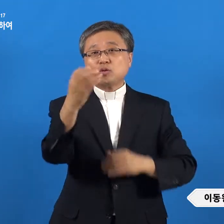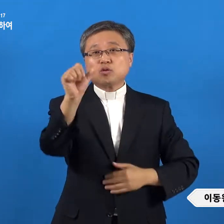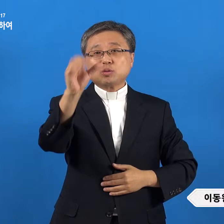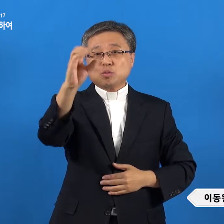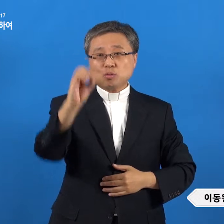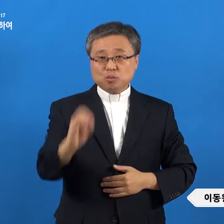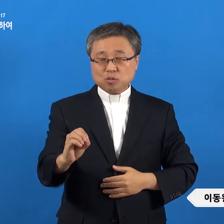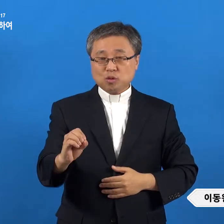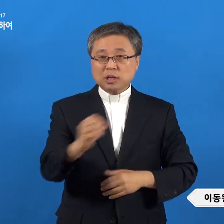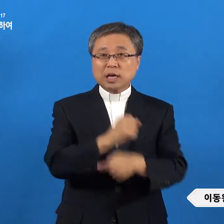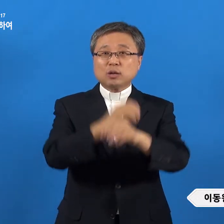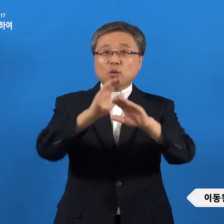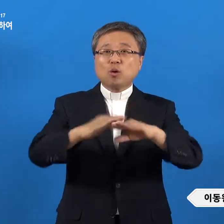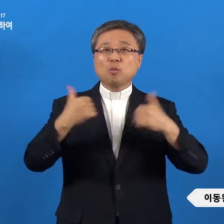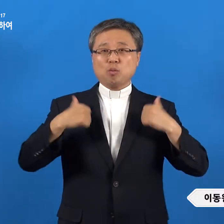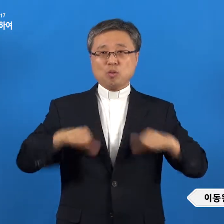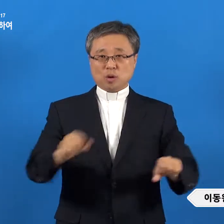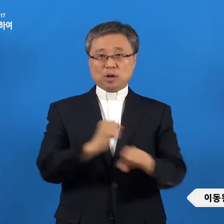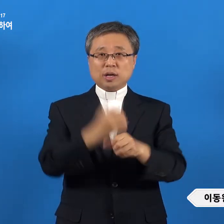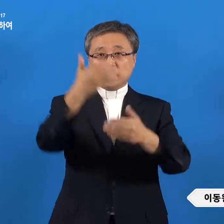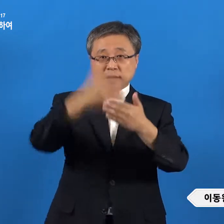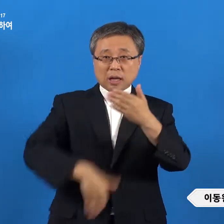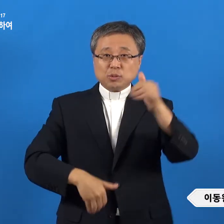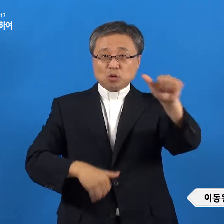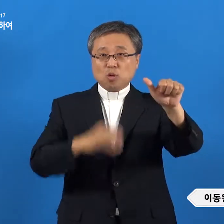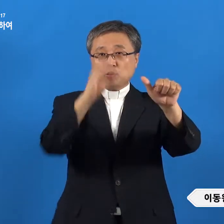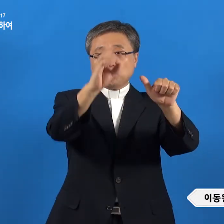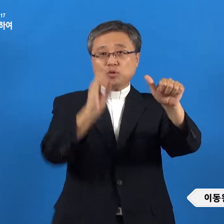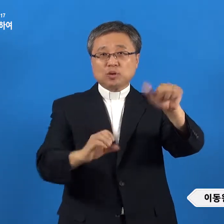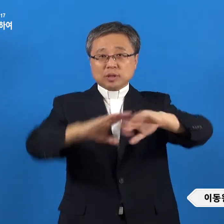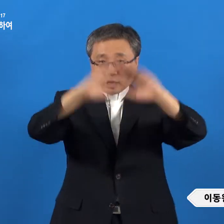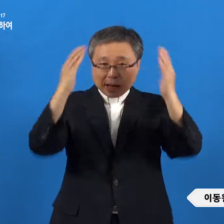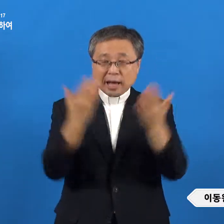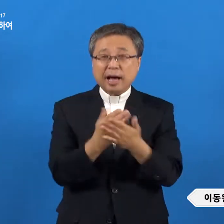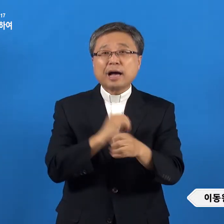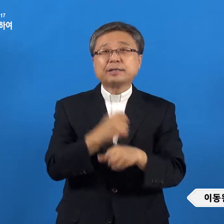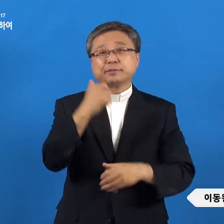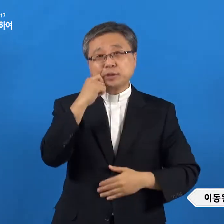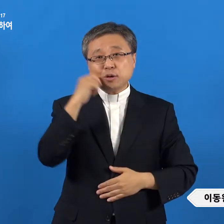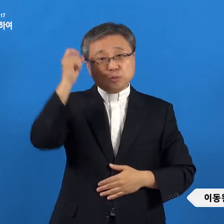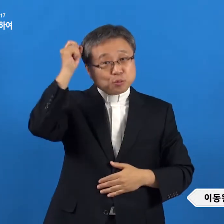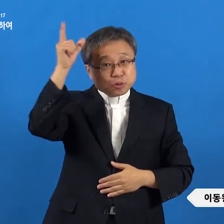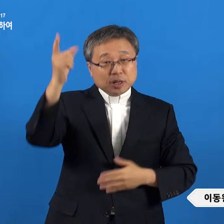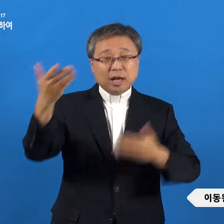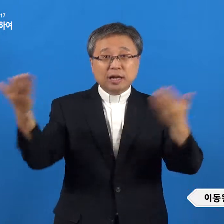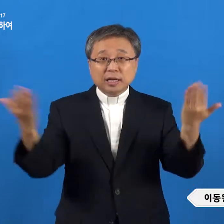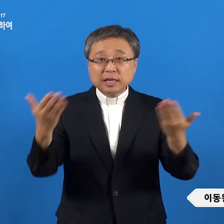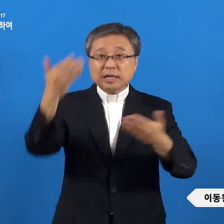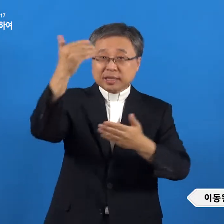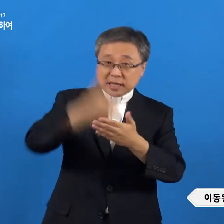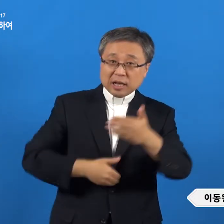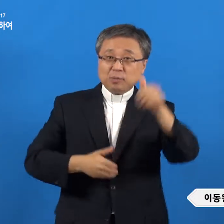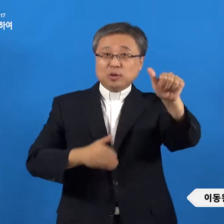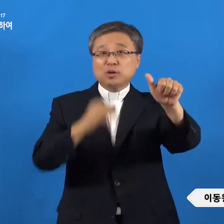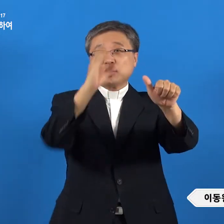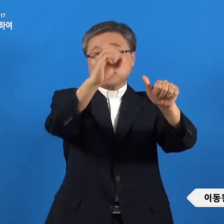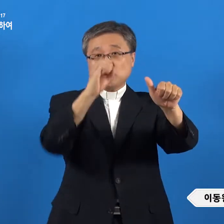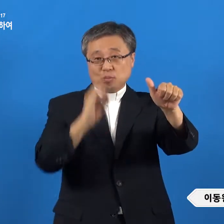포기해요. 나머지 5%를 다 하지 못하고. 위대한 일들은 그 나머지 5%의 전력을 다했던